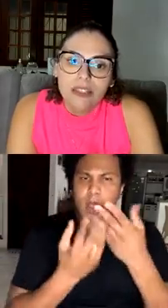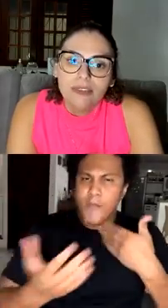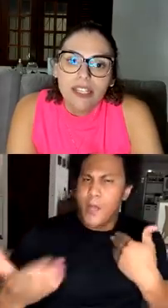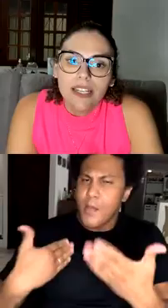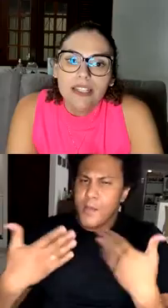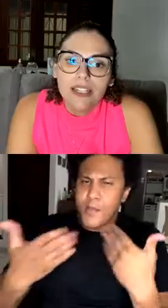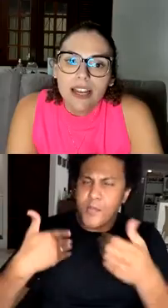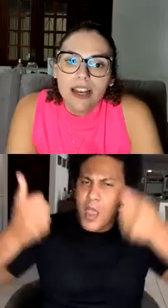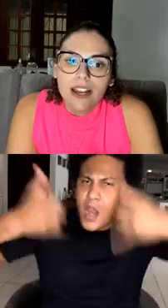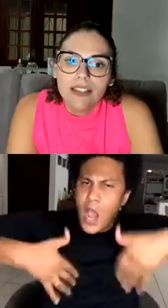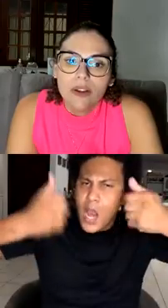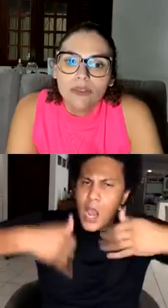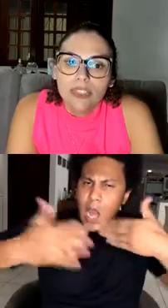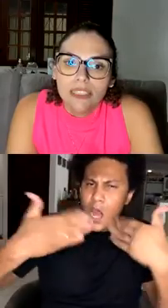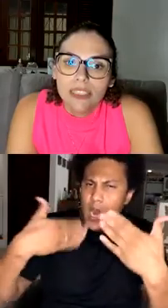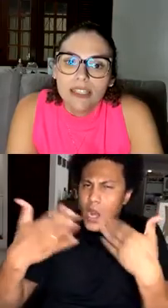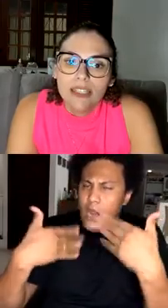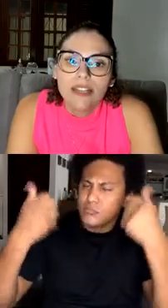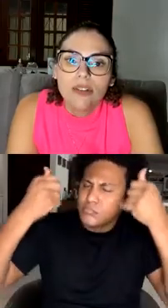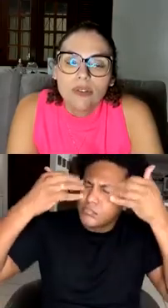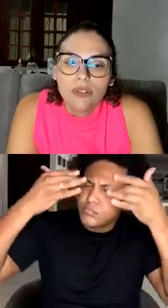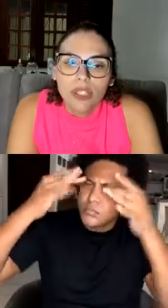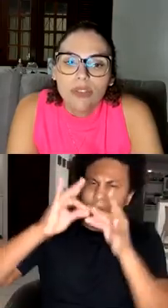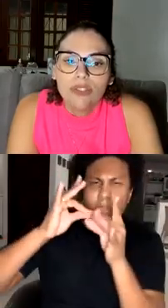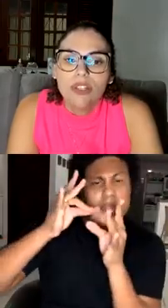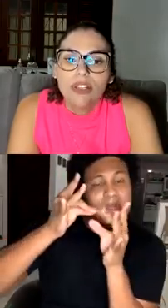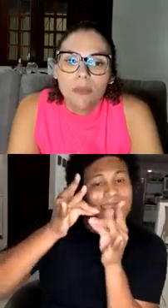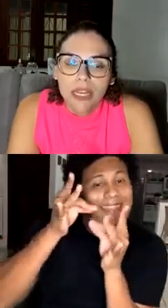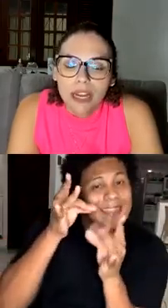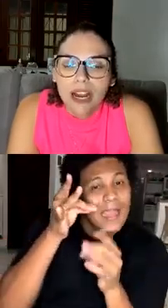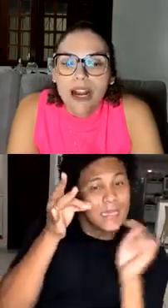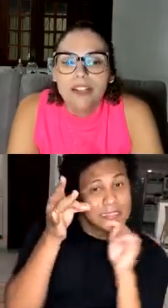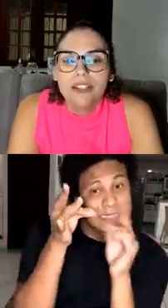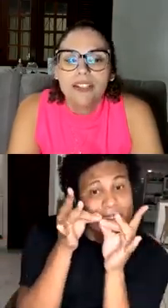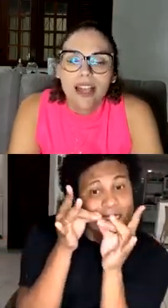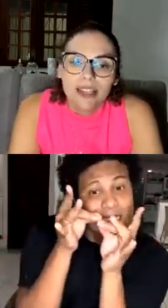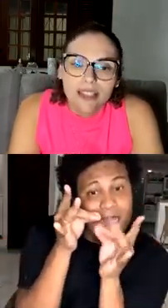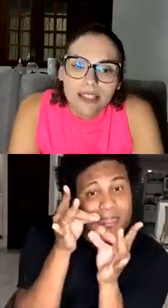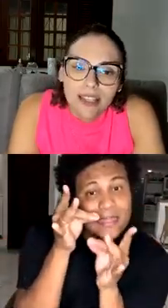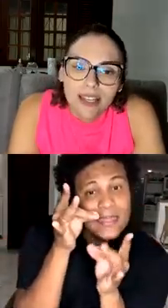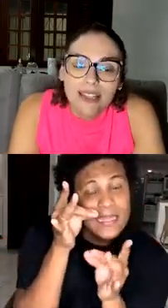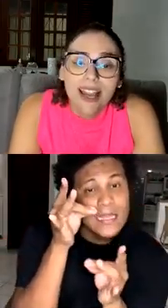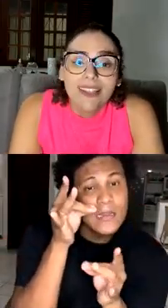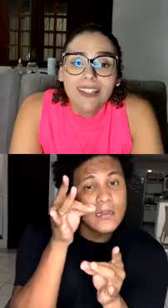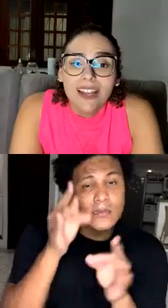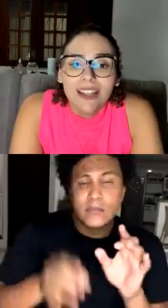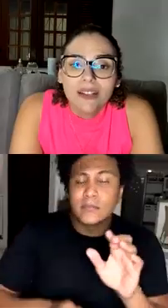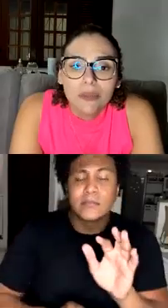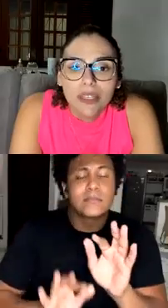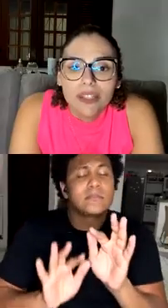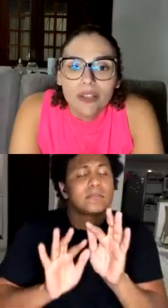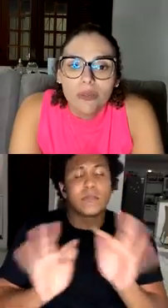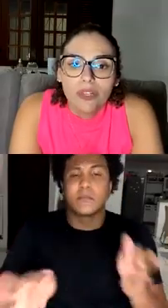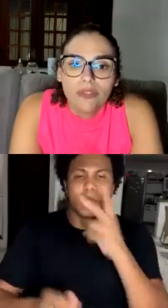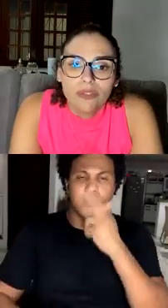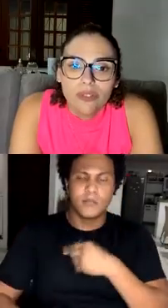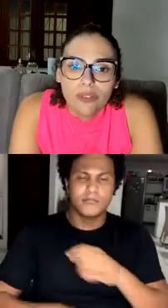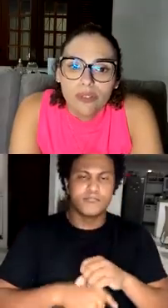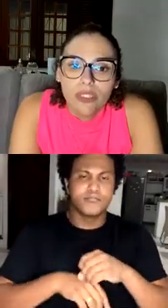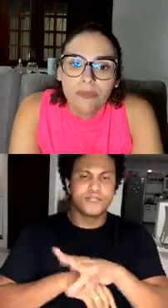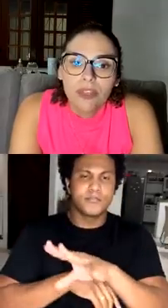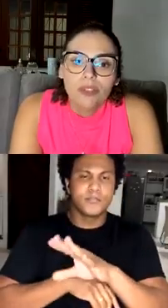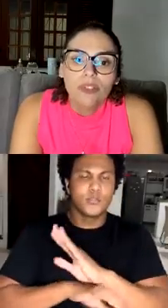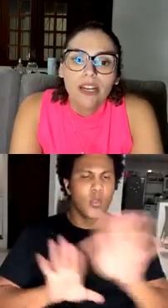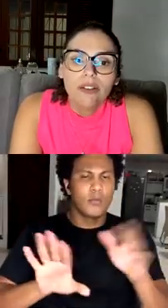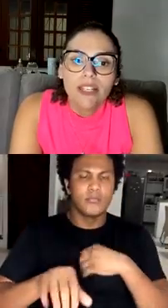famílias não tem esse contato, esse acesso aos filhos, de explicar, de esclarecer detalhadamente como é que